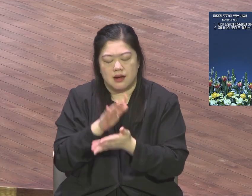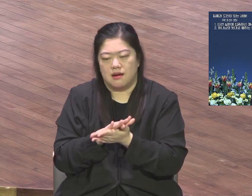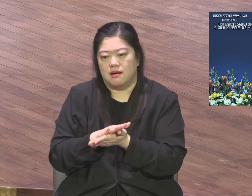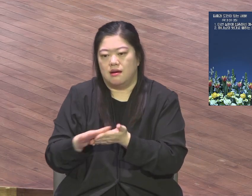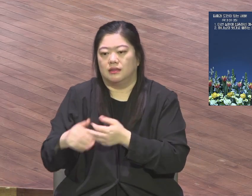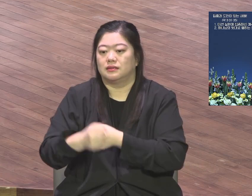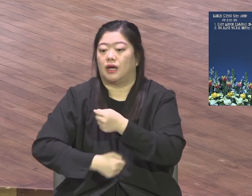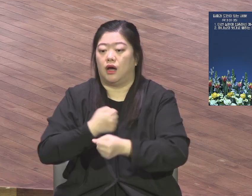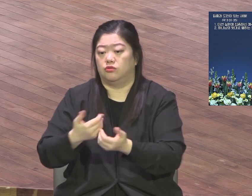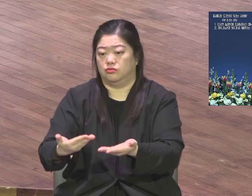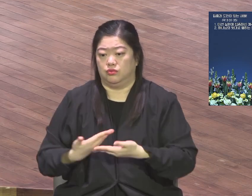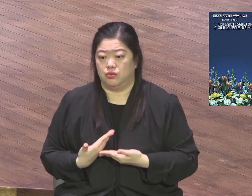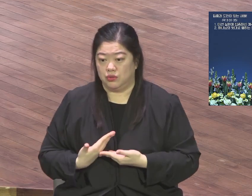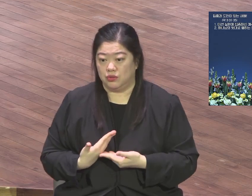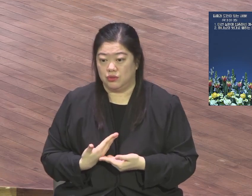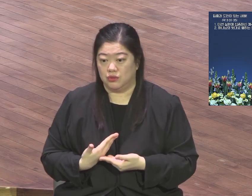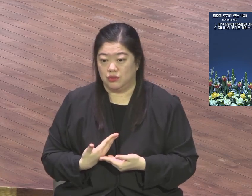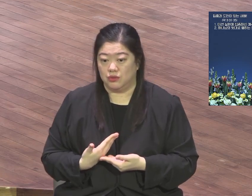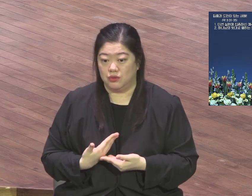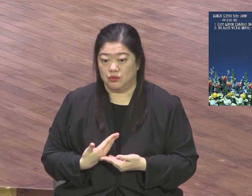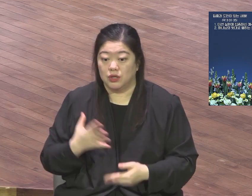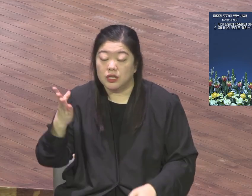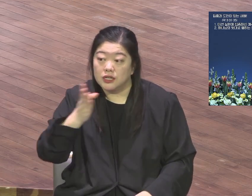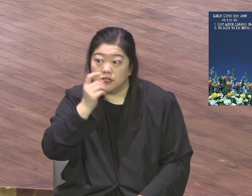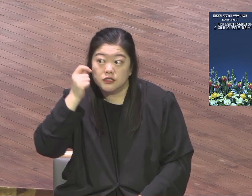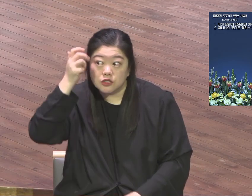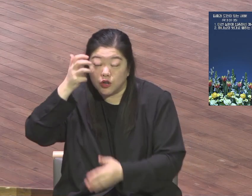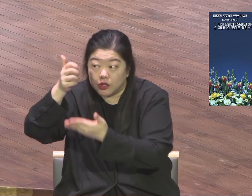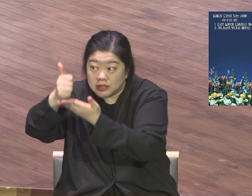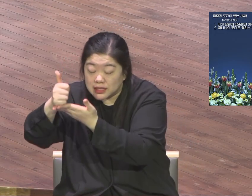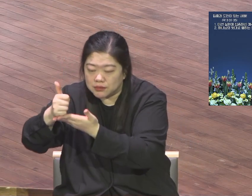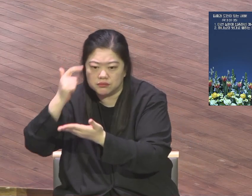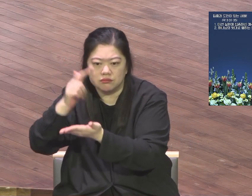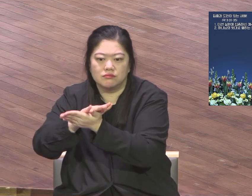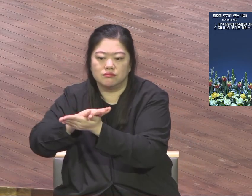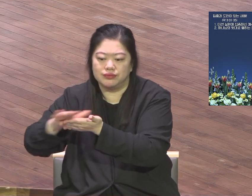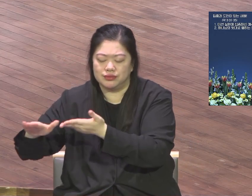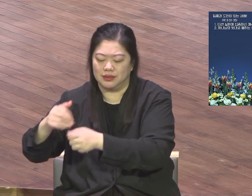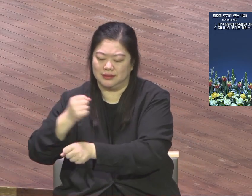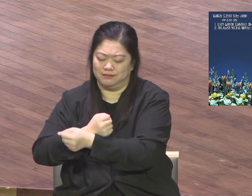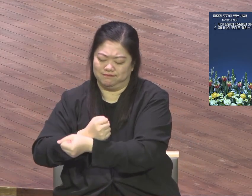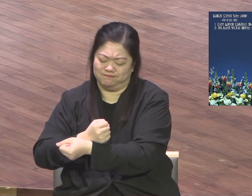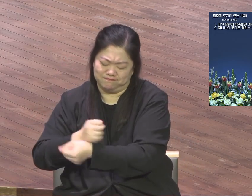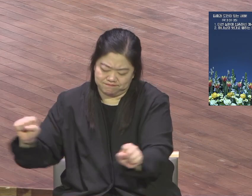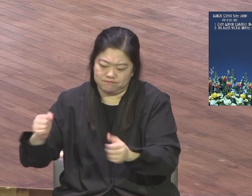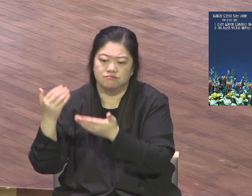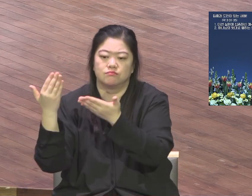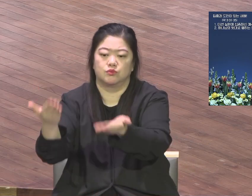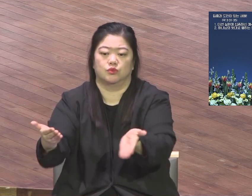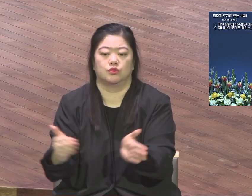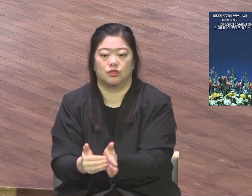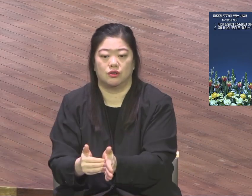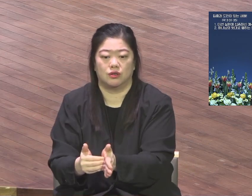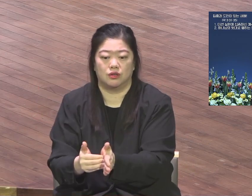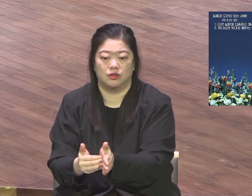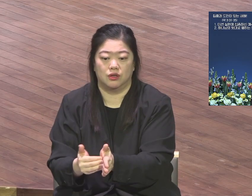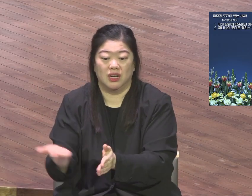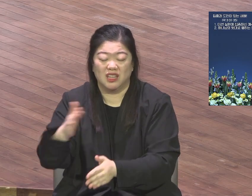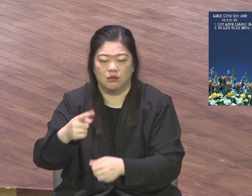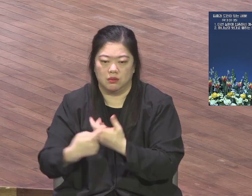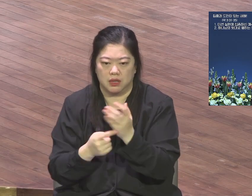무엇에 포로가 됐든지 성령이 다 자유케 해버려. 다 해방시켜버려. 그런데 이런